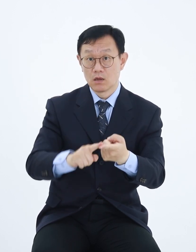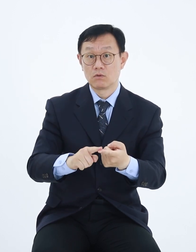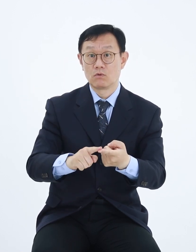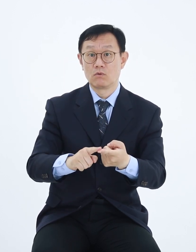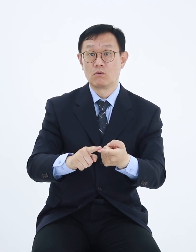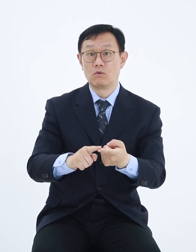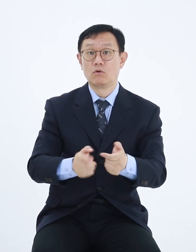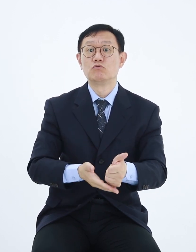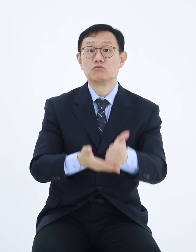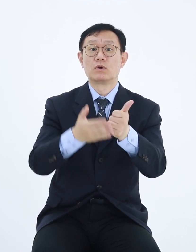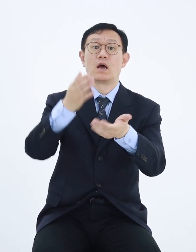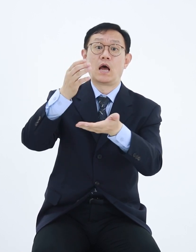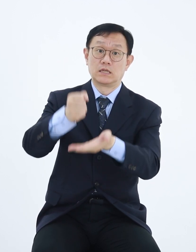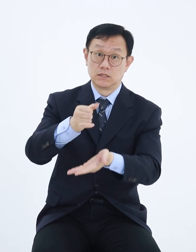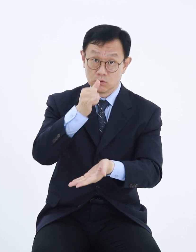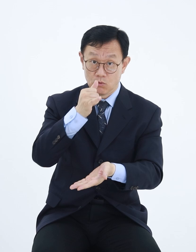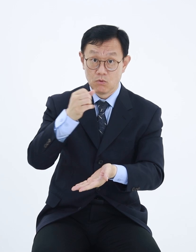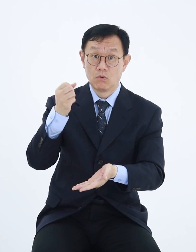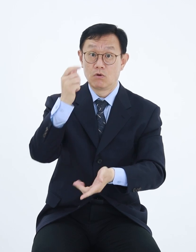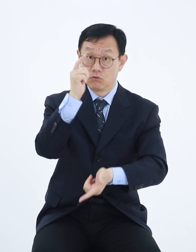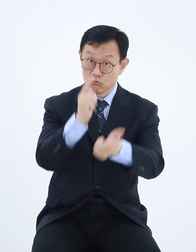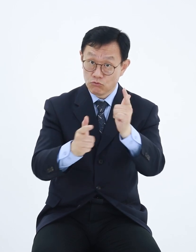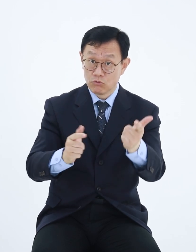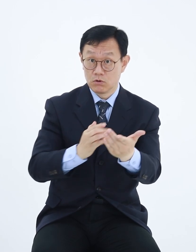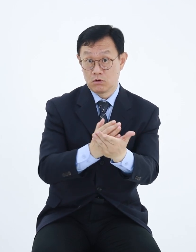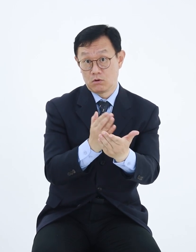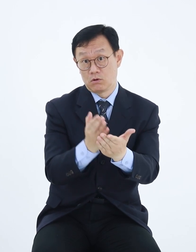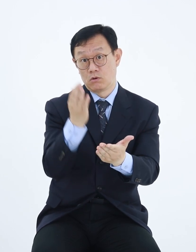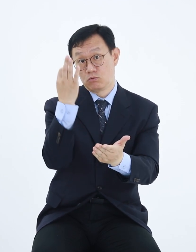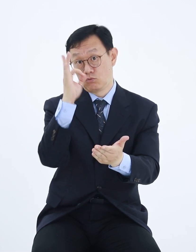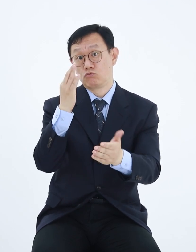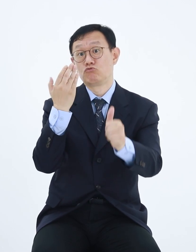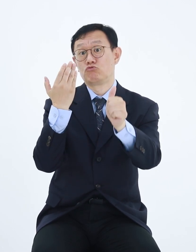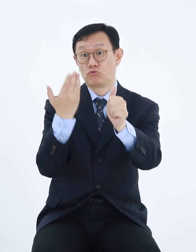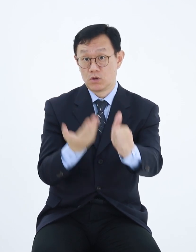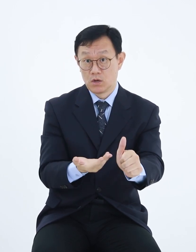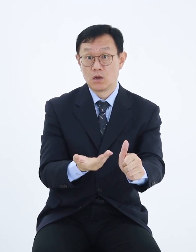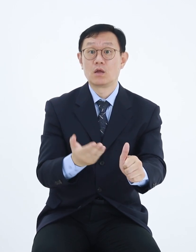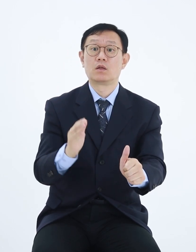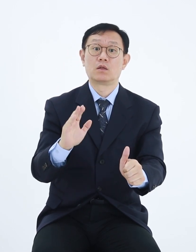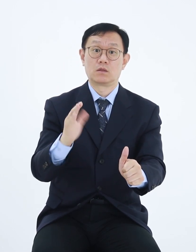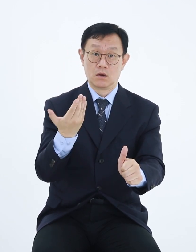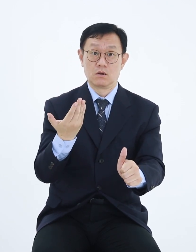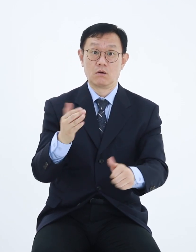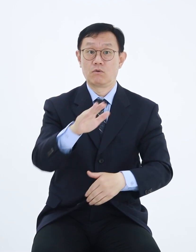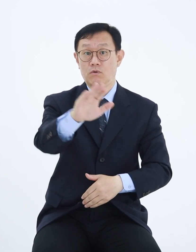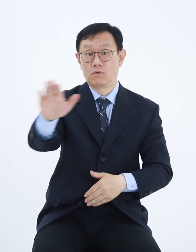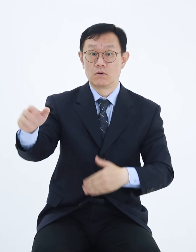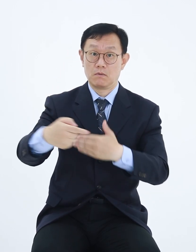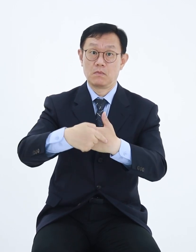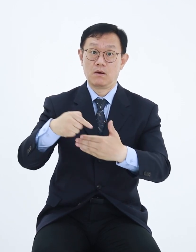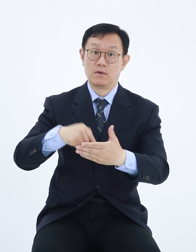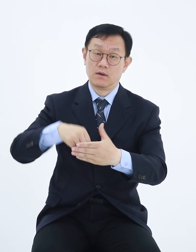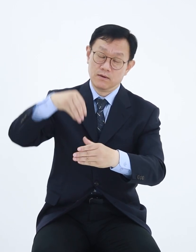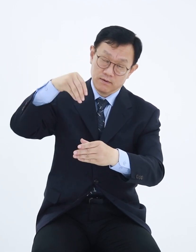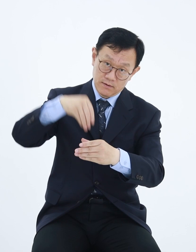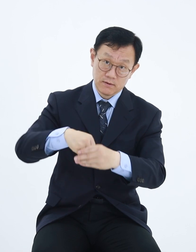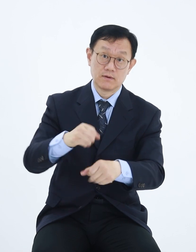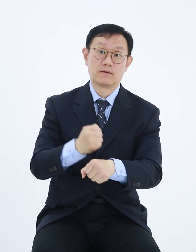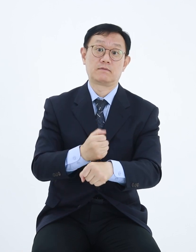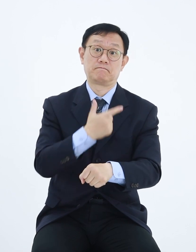가치를 가지고 있으며 다양성 또한 인정하고 존중해야 할 가치라는 것을 우리 마음에 새기면 좋겠습니다.